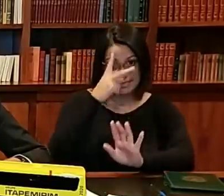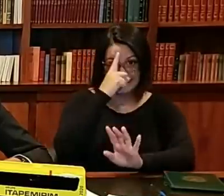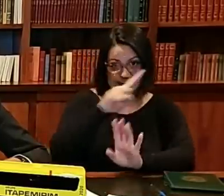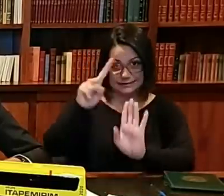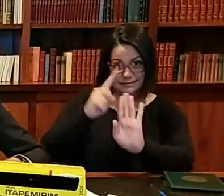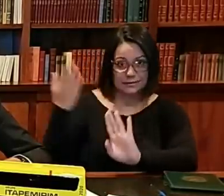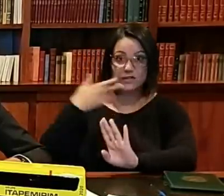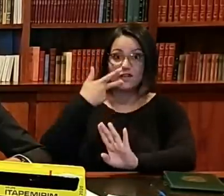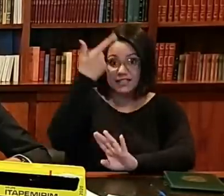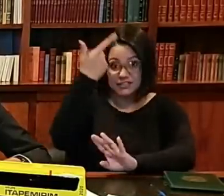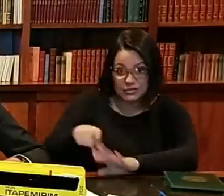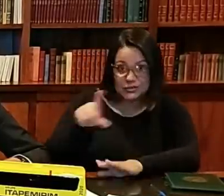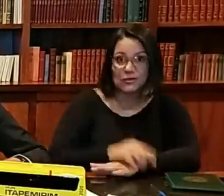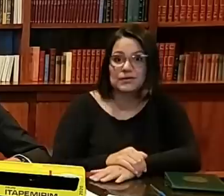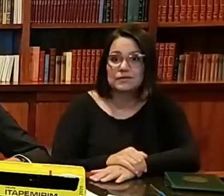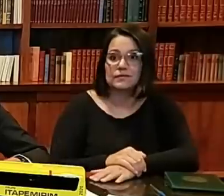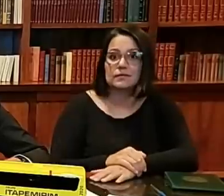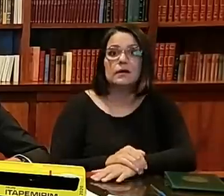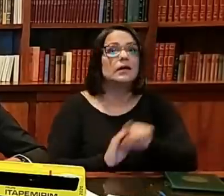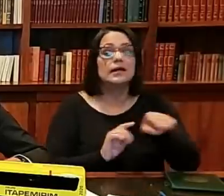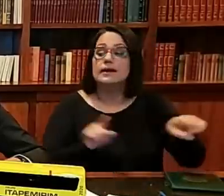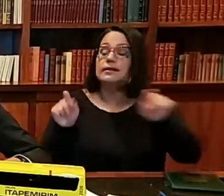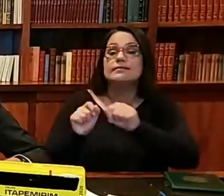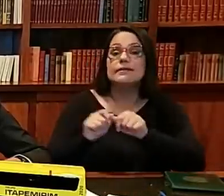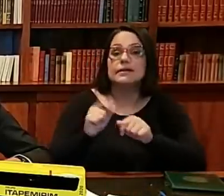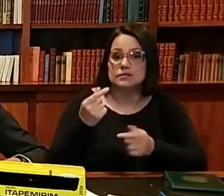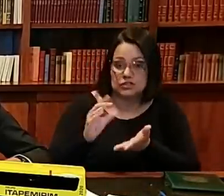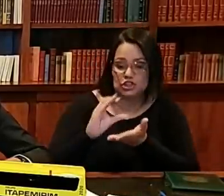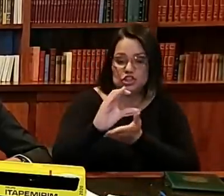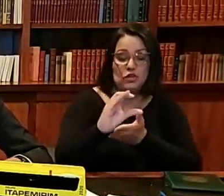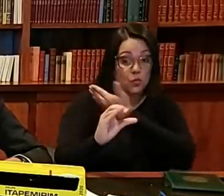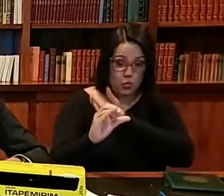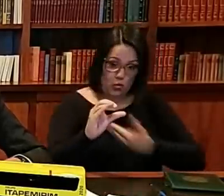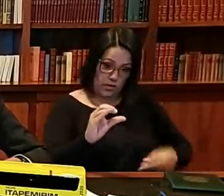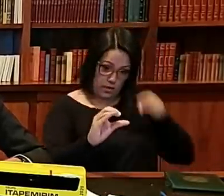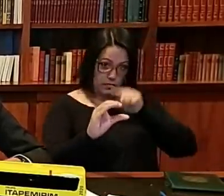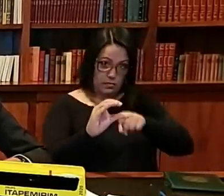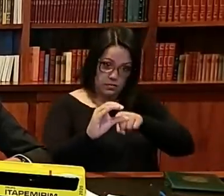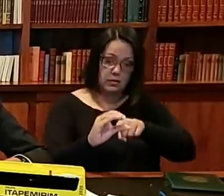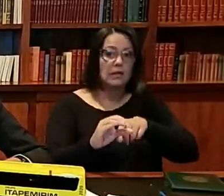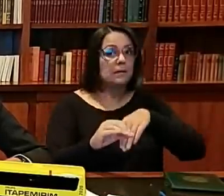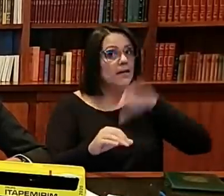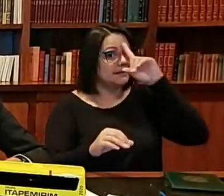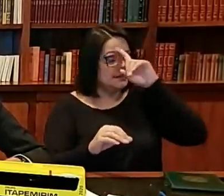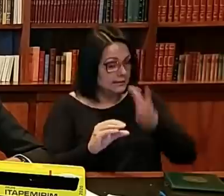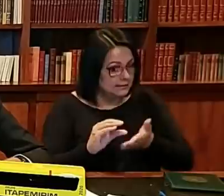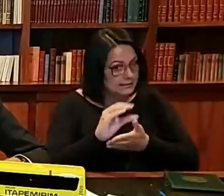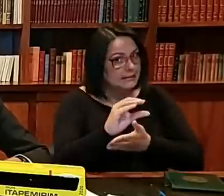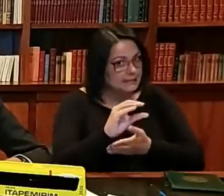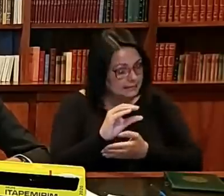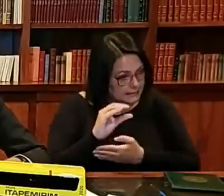Logicamente, eles fazem isso com recurso público e cada vez está mais difícil você investir. Mas